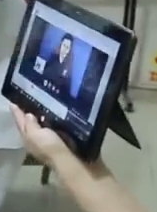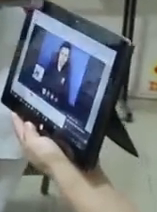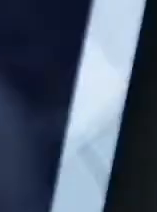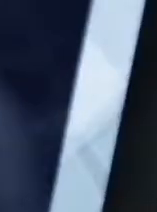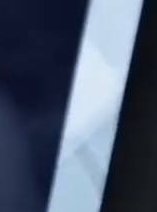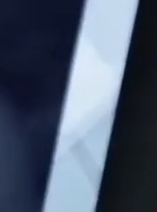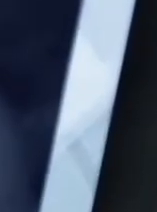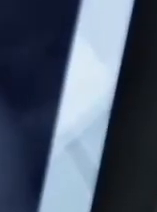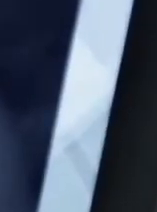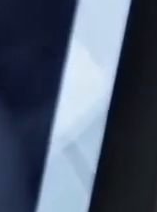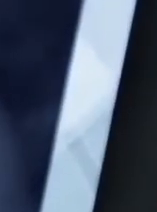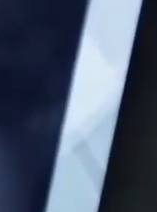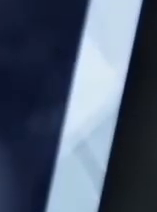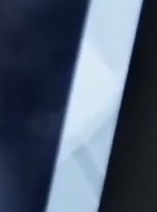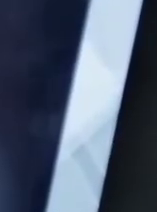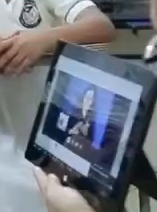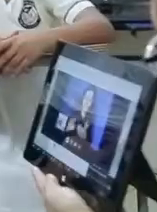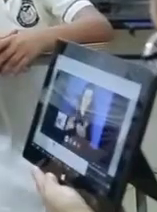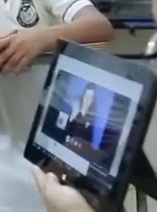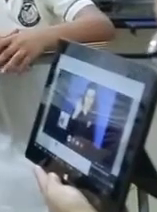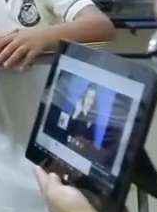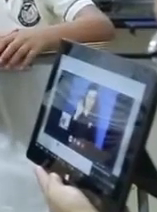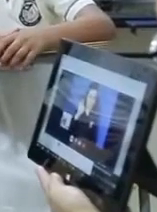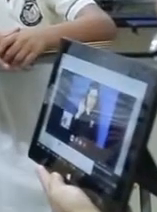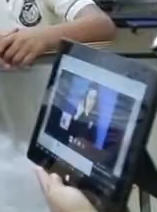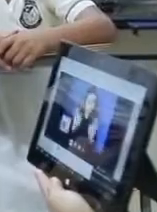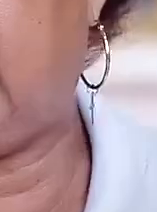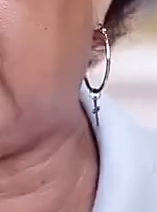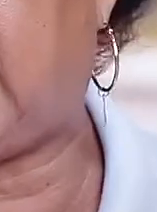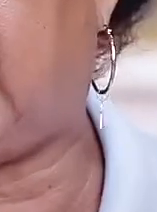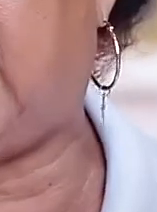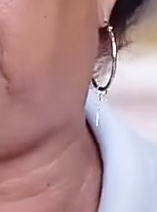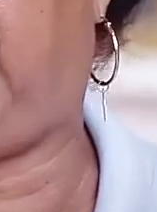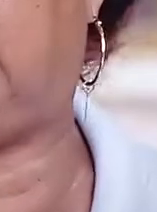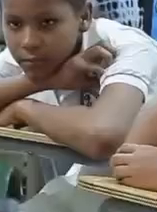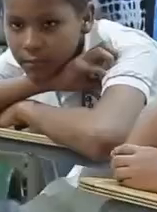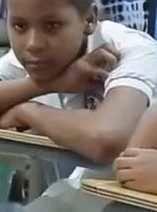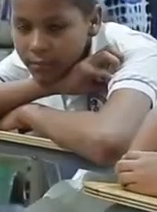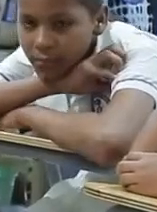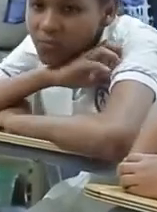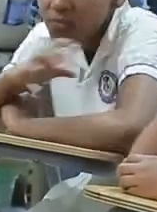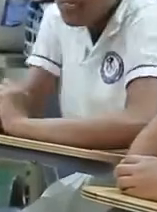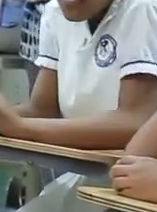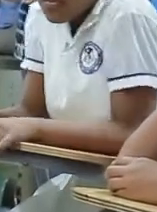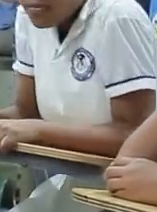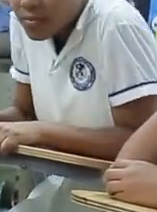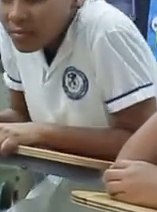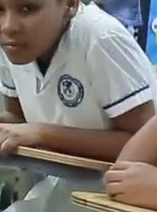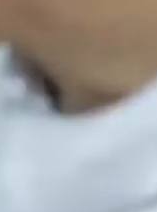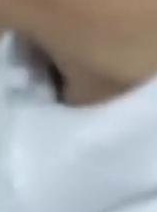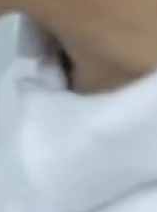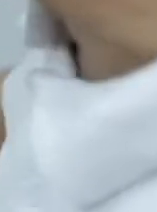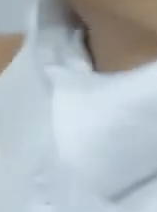familia y esta herramienta sería efectiva, ya que ellos la utilizarían y no terían esas largas esperas, pues sería fabuloso.